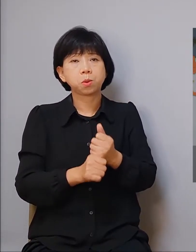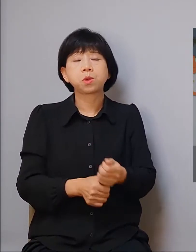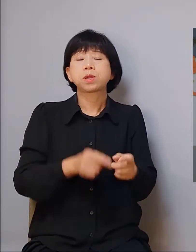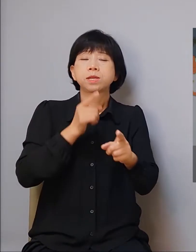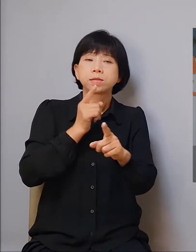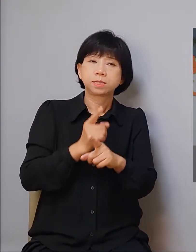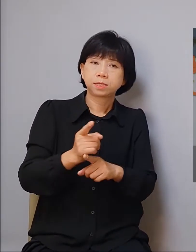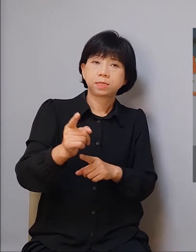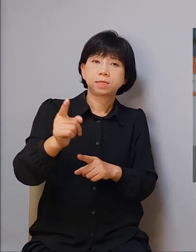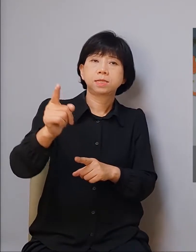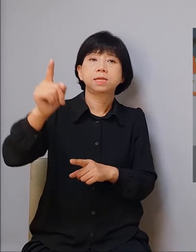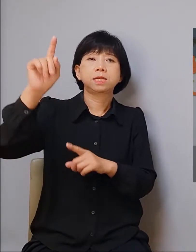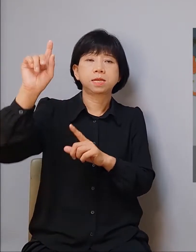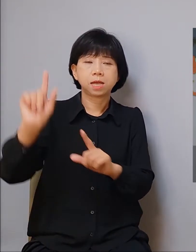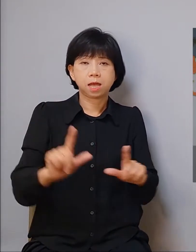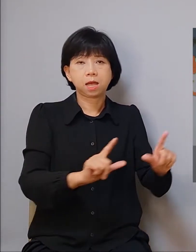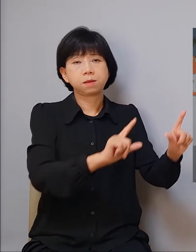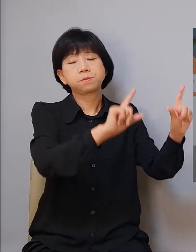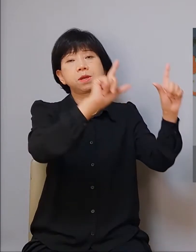붙잡고